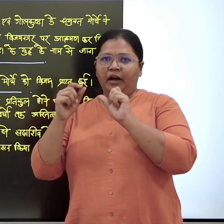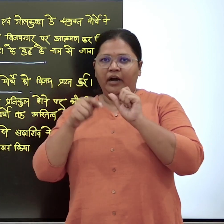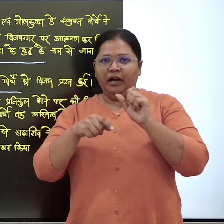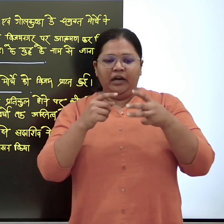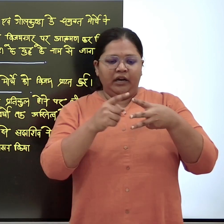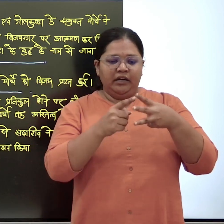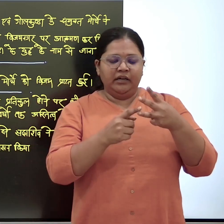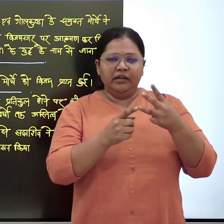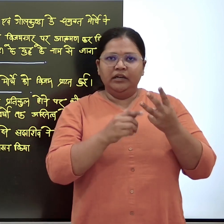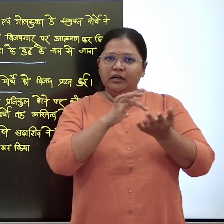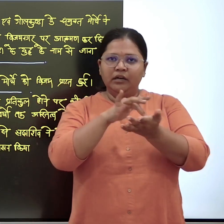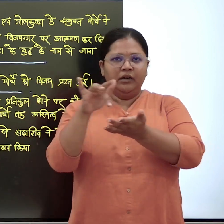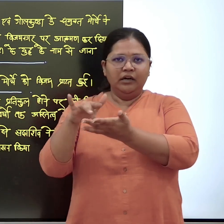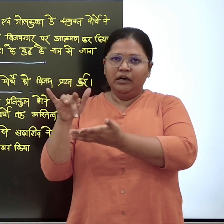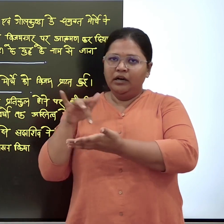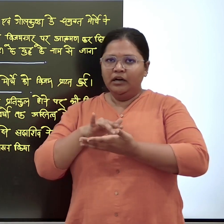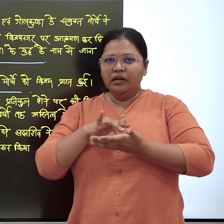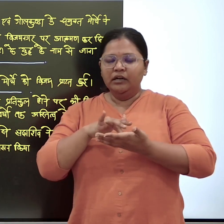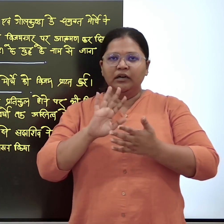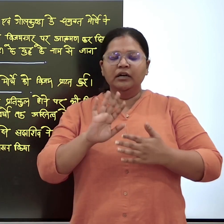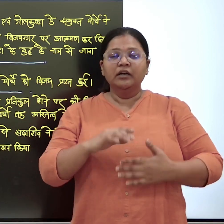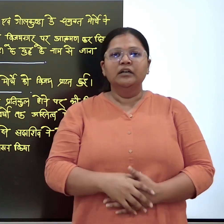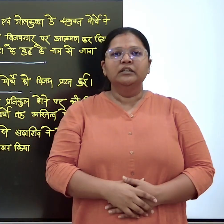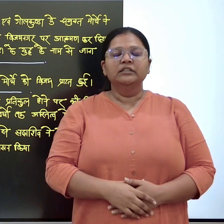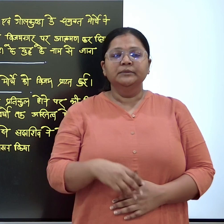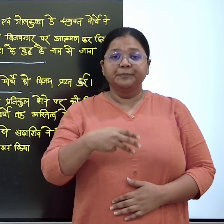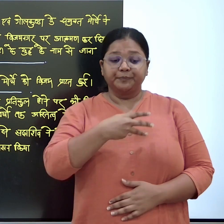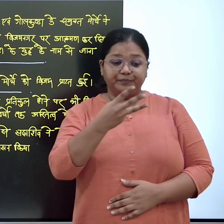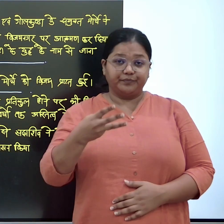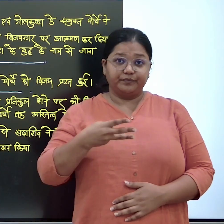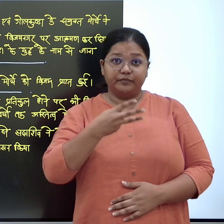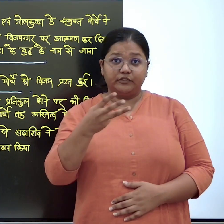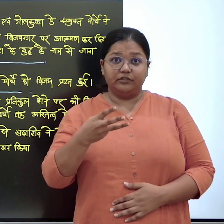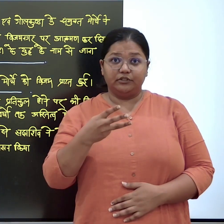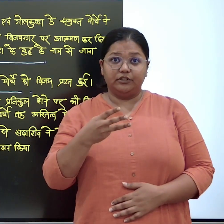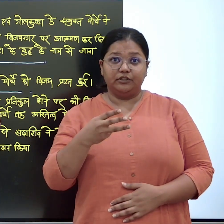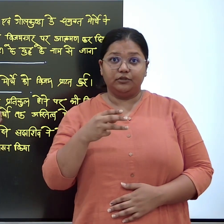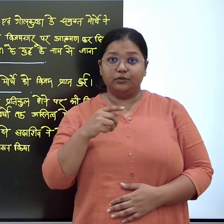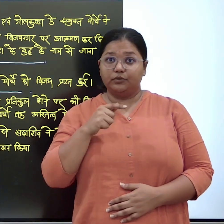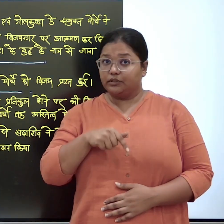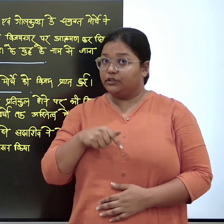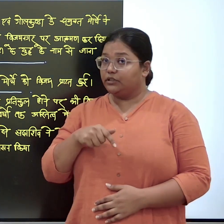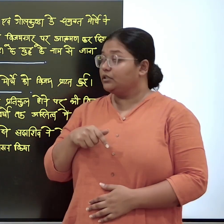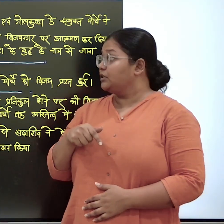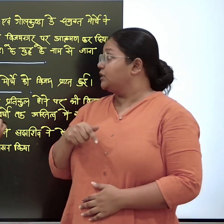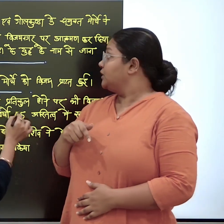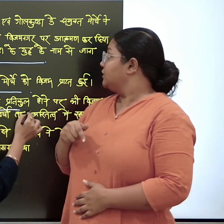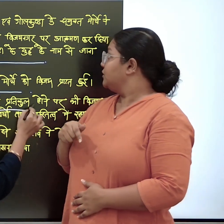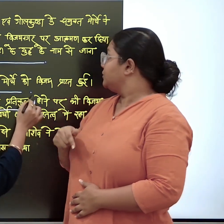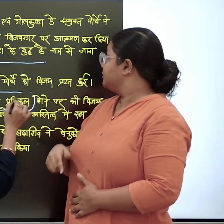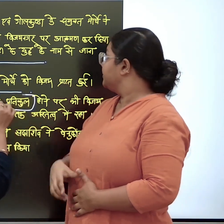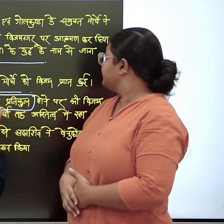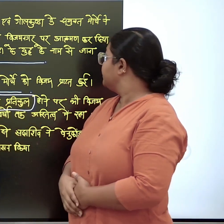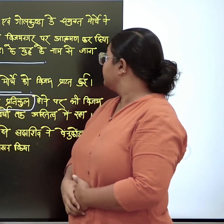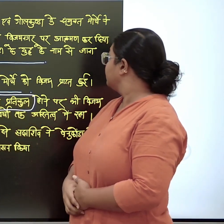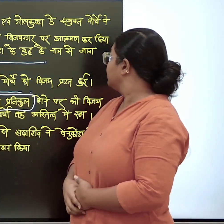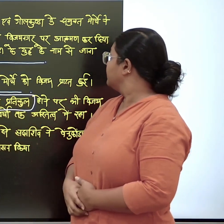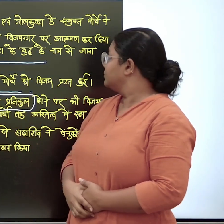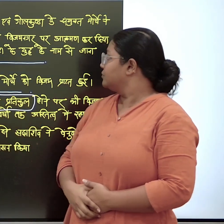हुआ। ठीक है, विजय हुआ और इस युद्ध का परिणाम ये हुआ कि